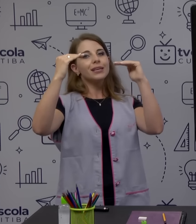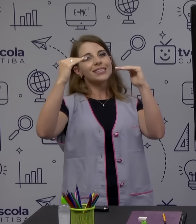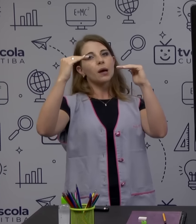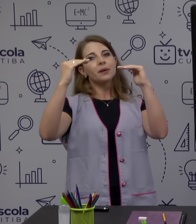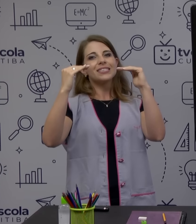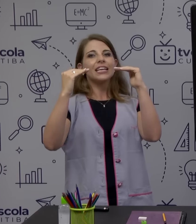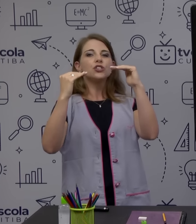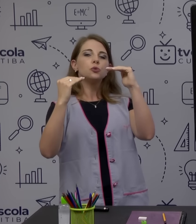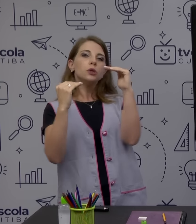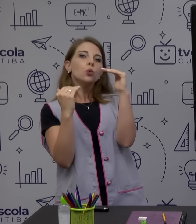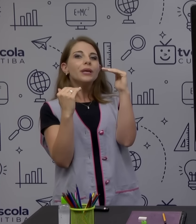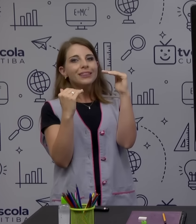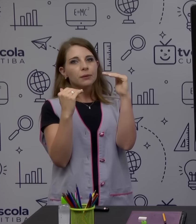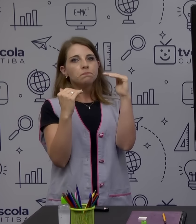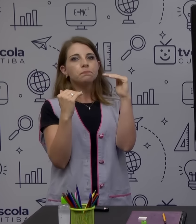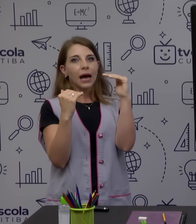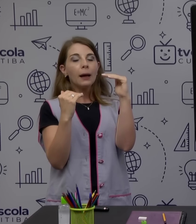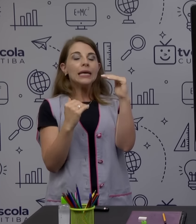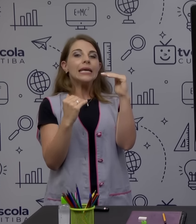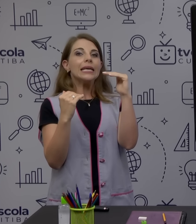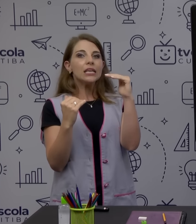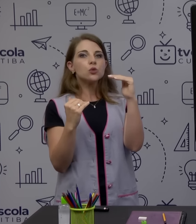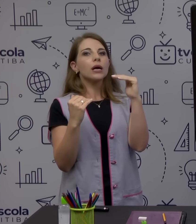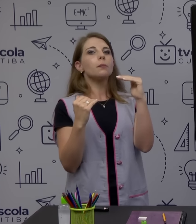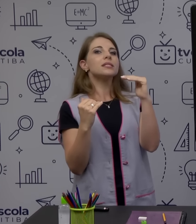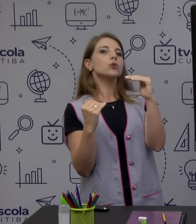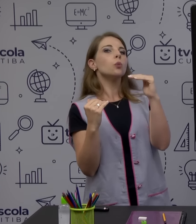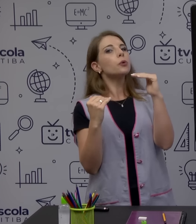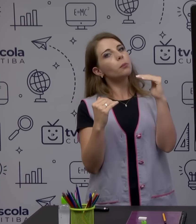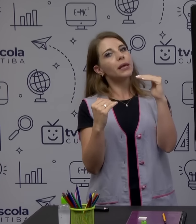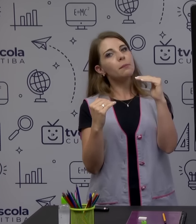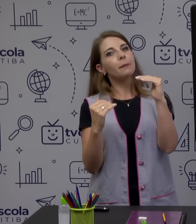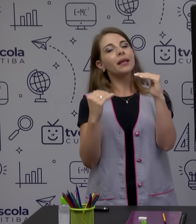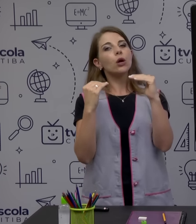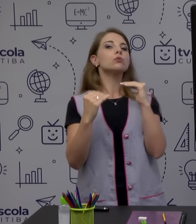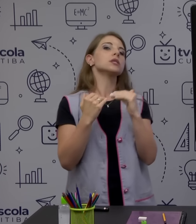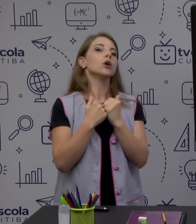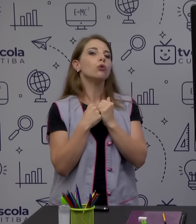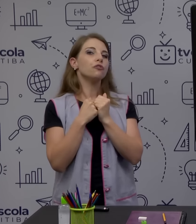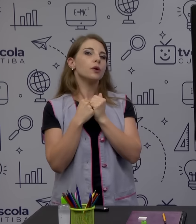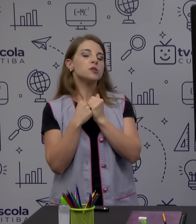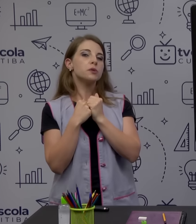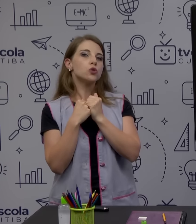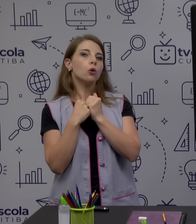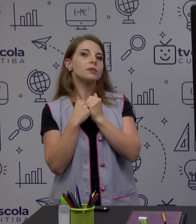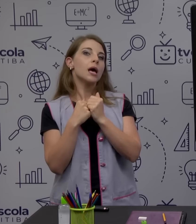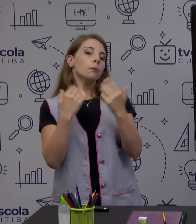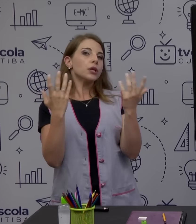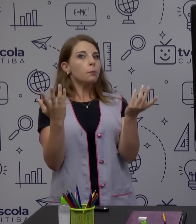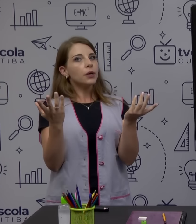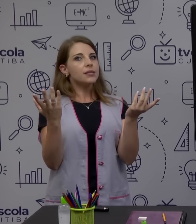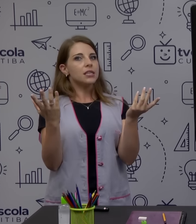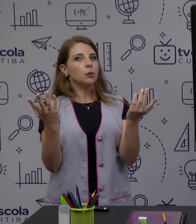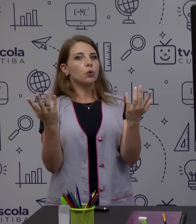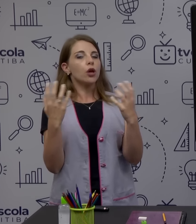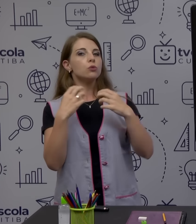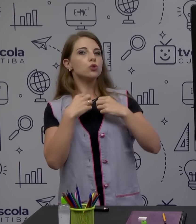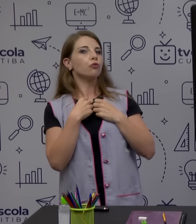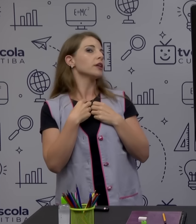essa capacidade diminuída, tá? E isso acaba sendo um problema para ela conseguir conviver com as pessoas. Porque, por exemplo, eu estou falando